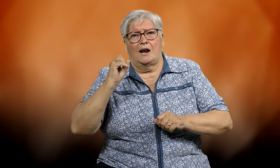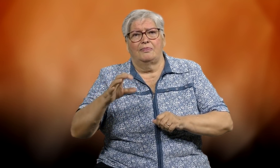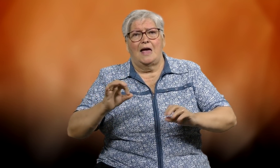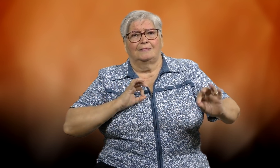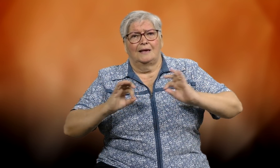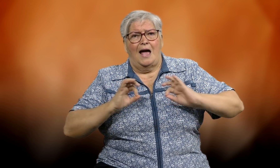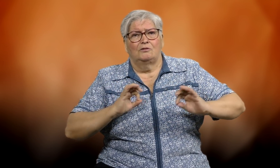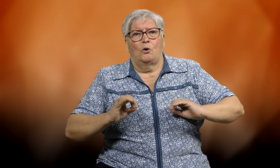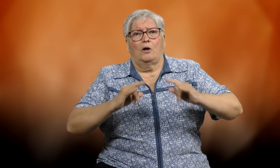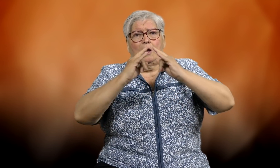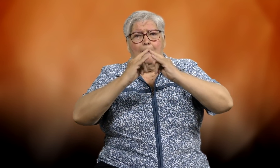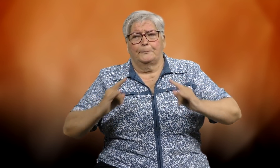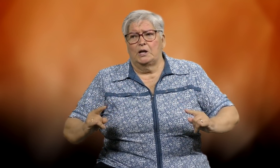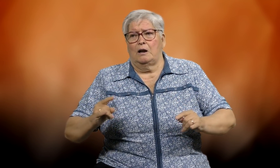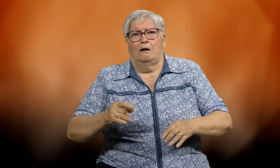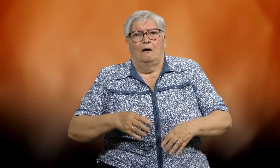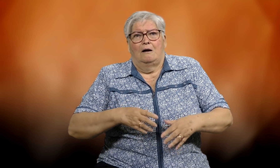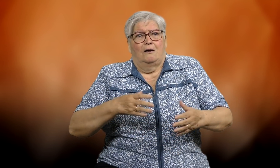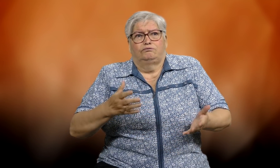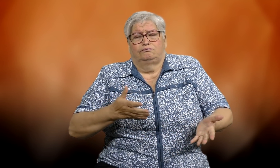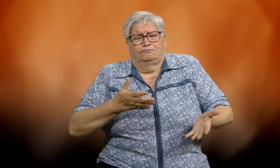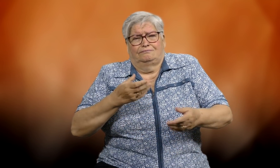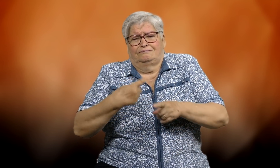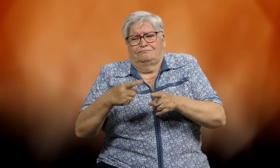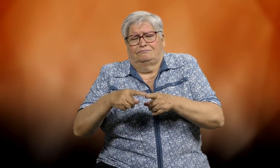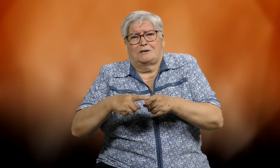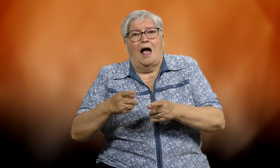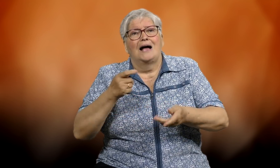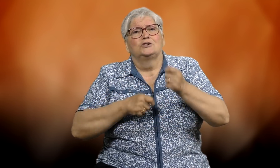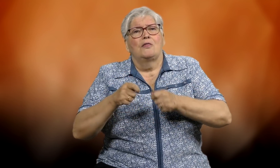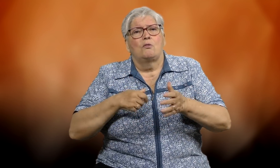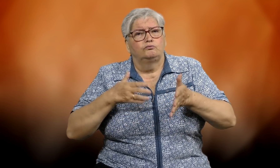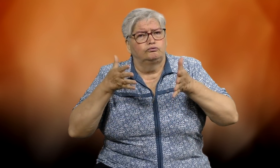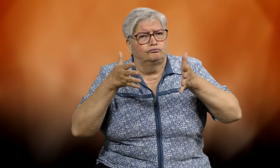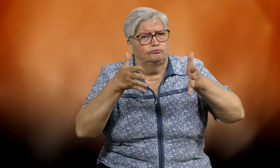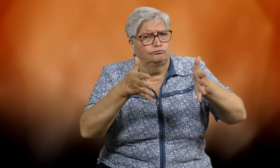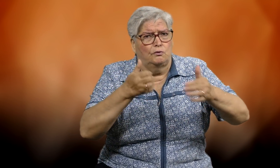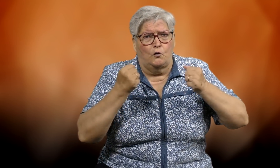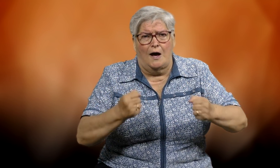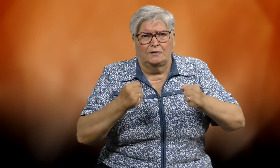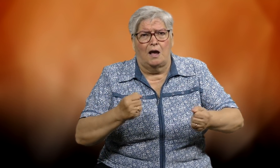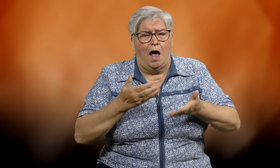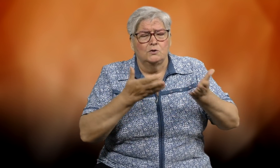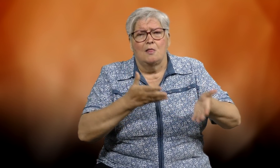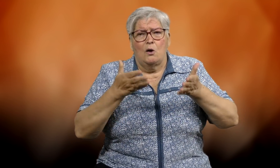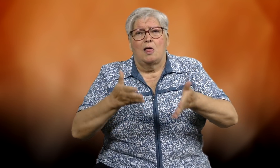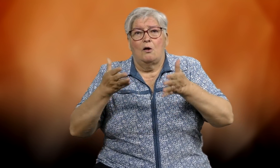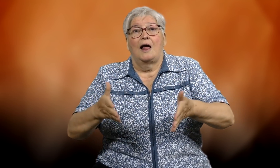associacions, sobre conferències, activitats, teatre, càmpings, i ens vam focalitzar molt en les associacions per